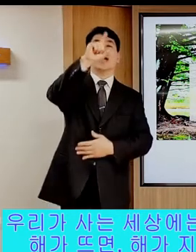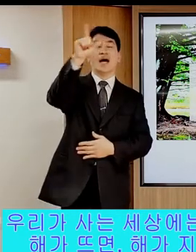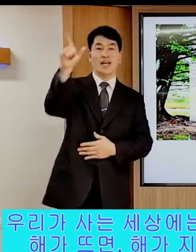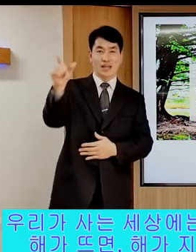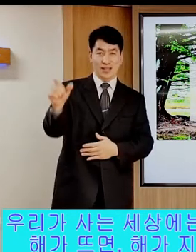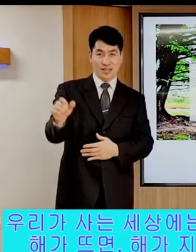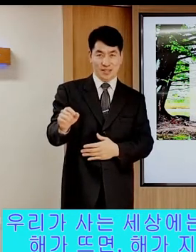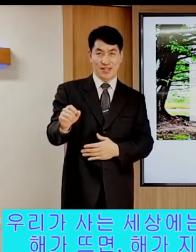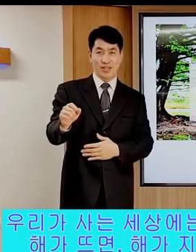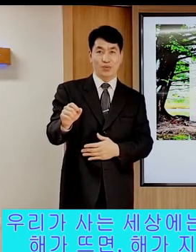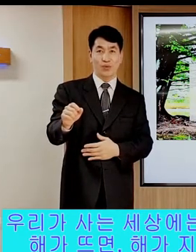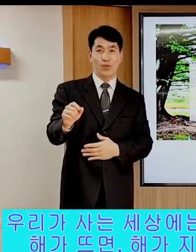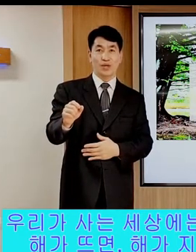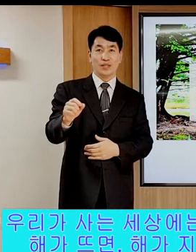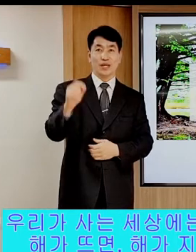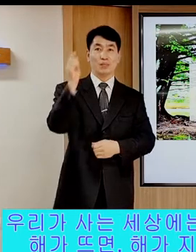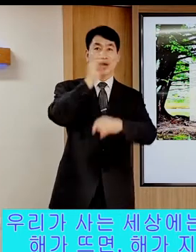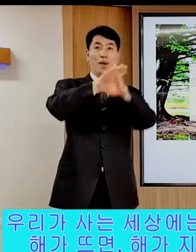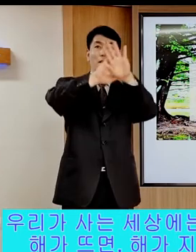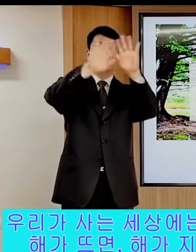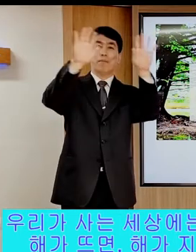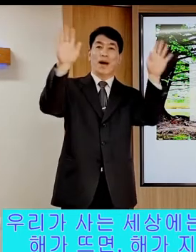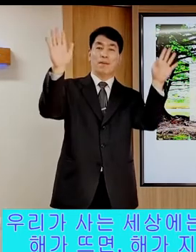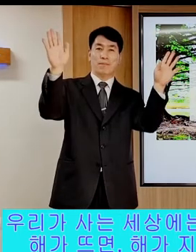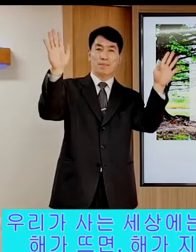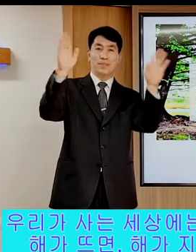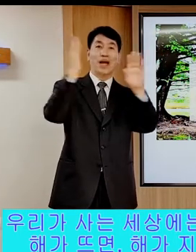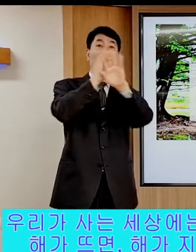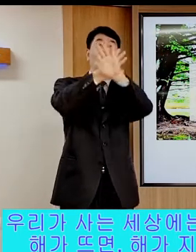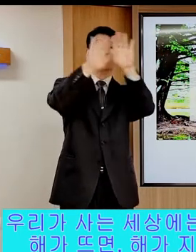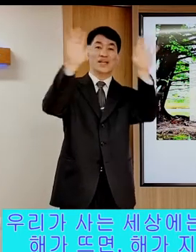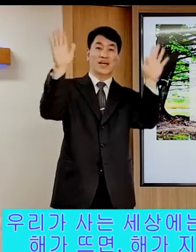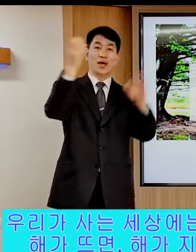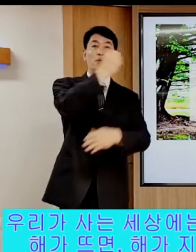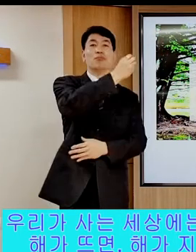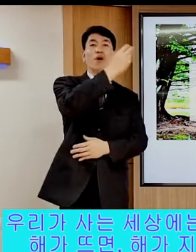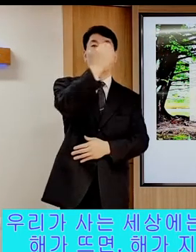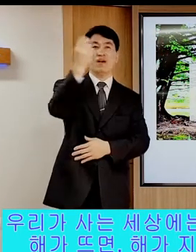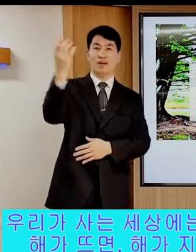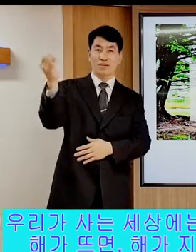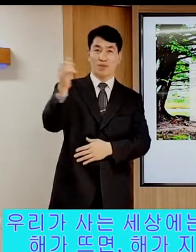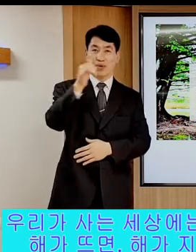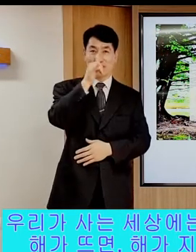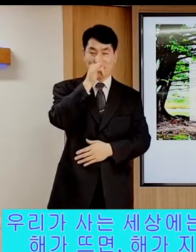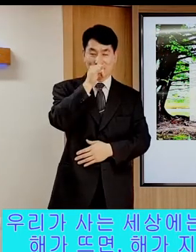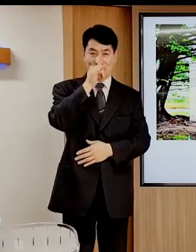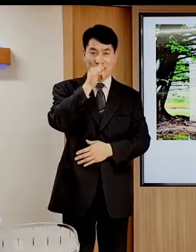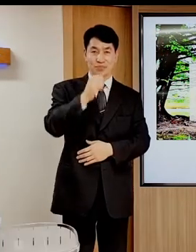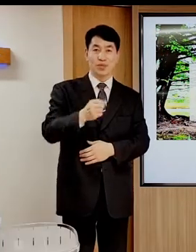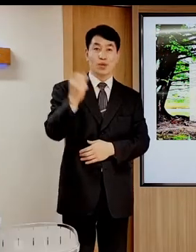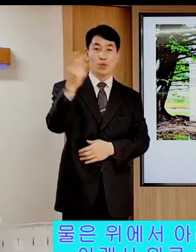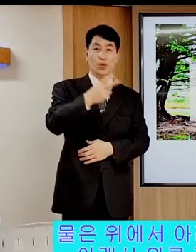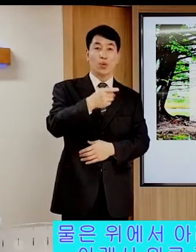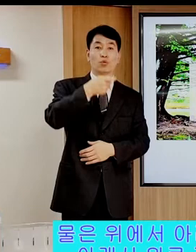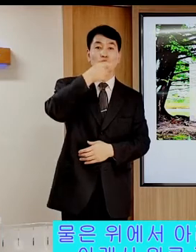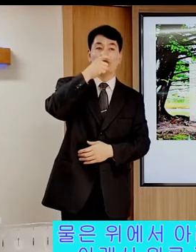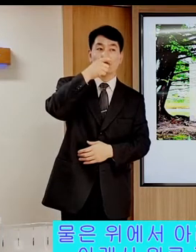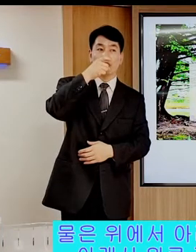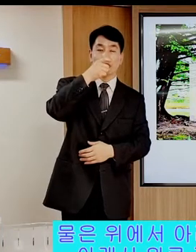달이 있고 그 다음에 밤 하늘에 별이 있습니다. 또